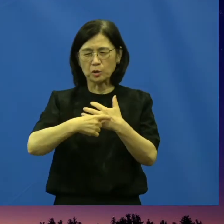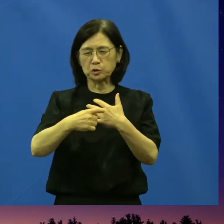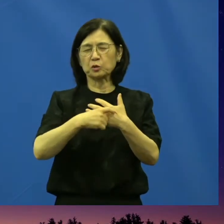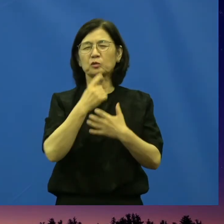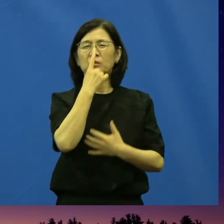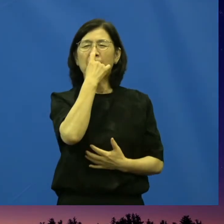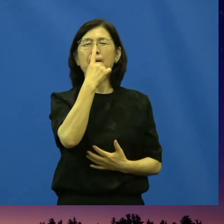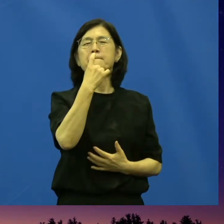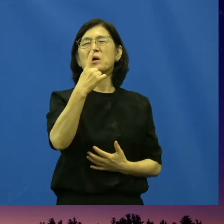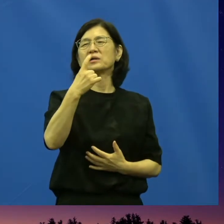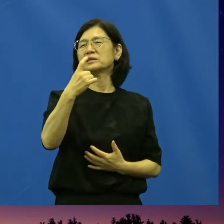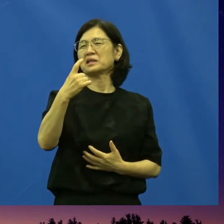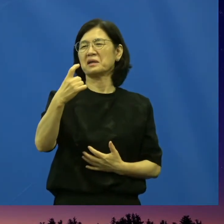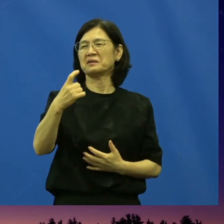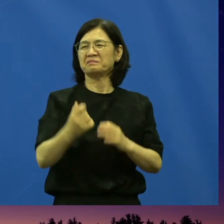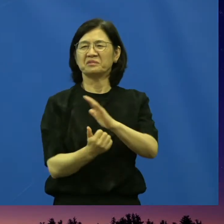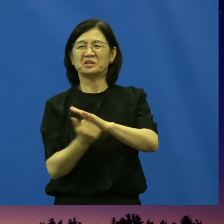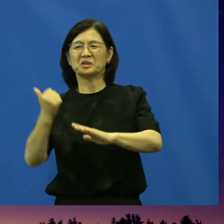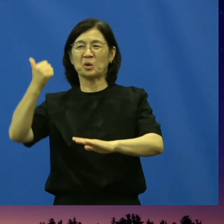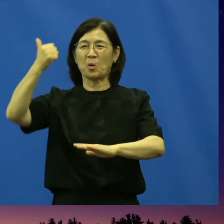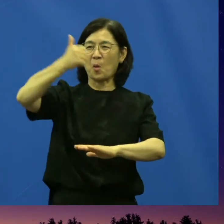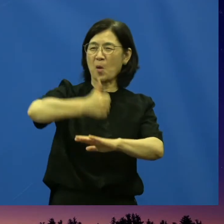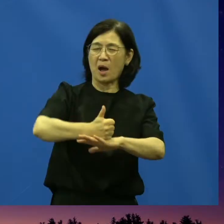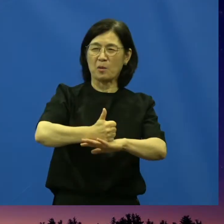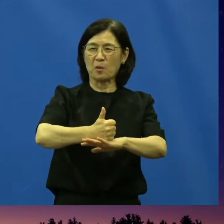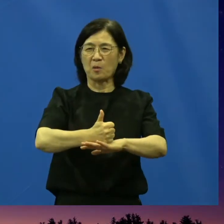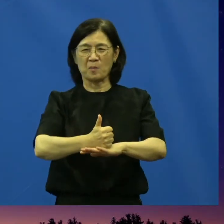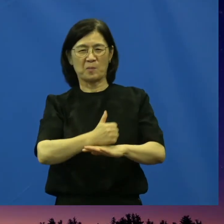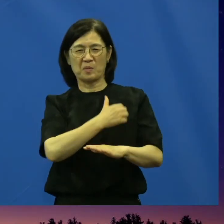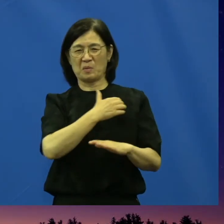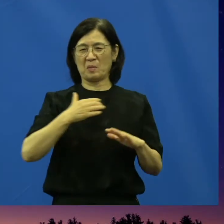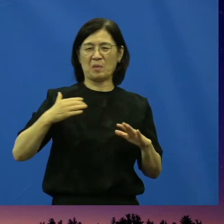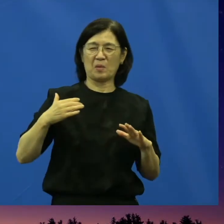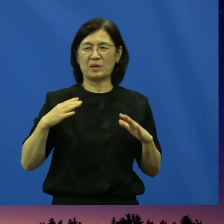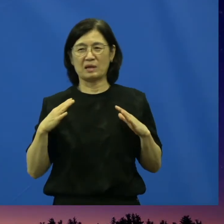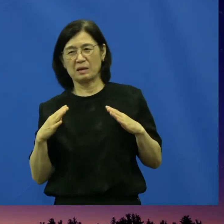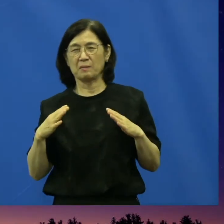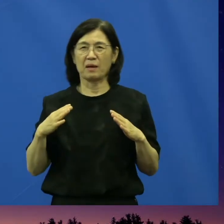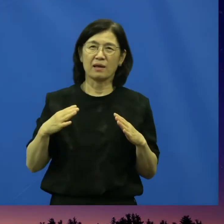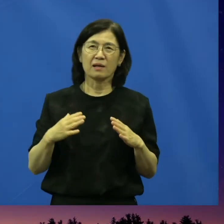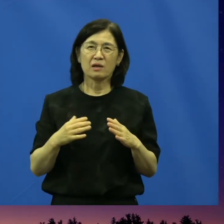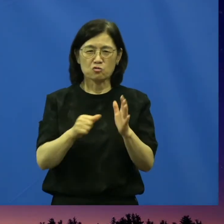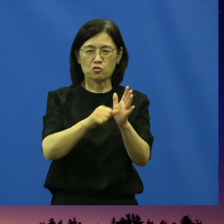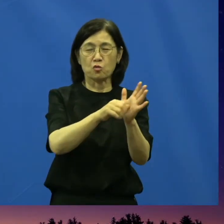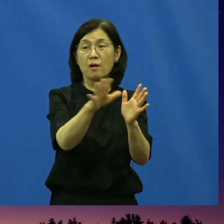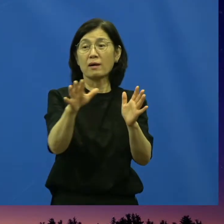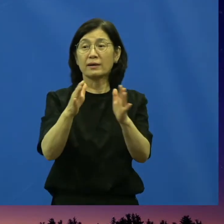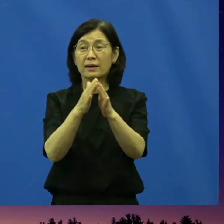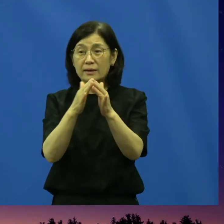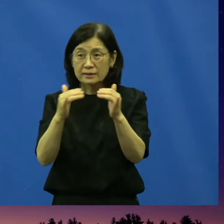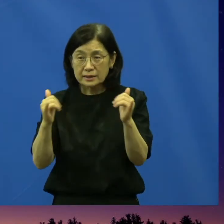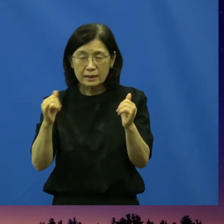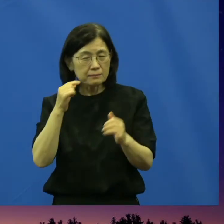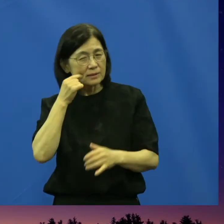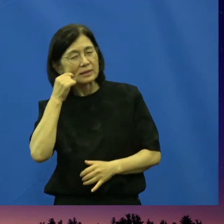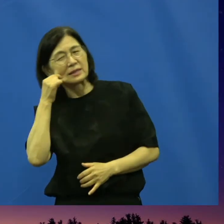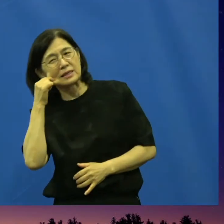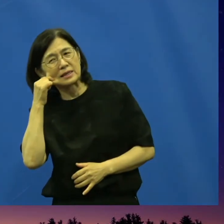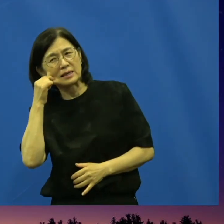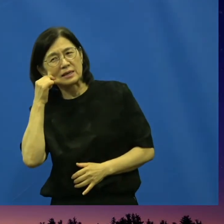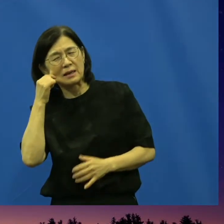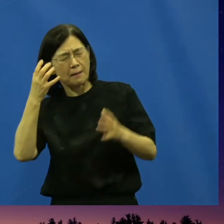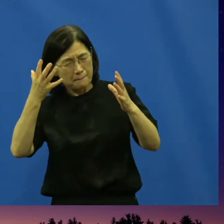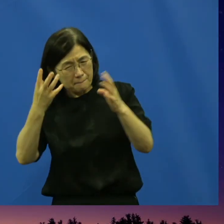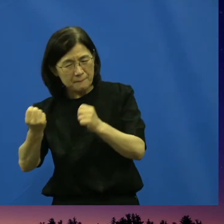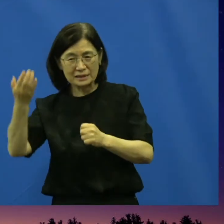멋있게 보이는데 성공도 하고, 그 성공을 하고 막 유명한 사람이 되려고 하는, 인기를 얻는데 그 내면에는